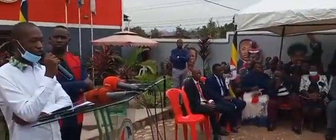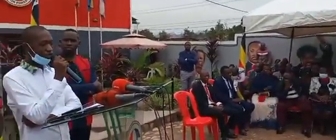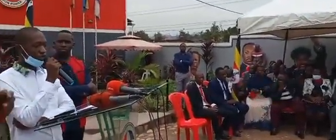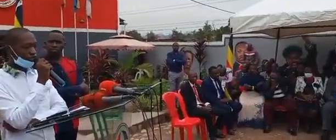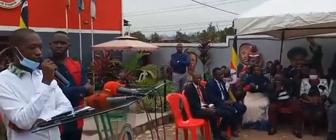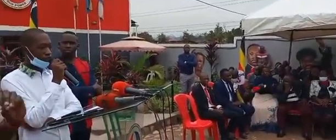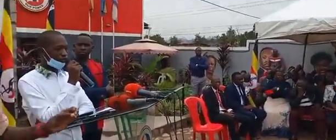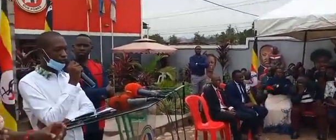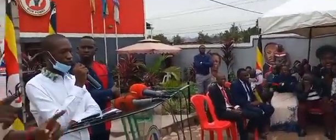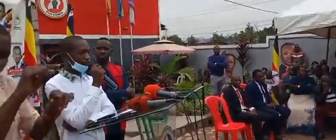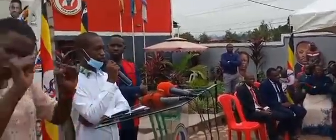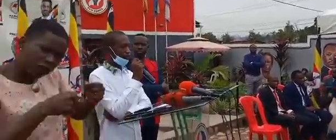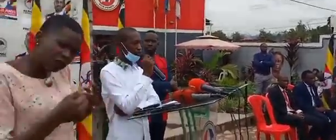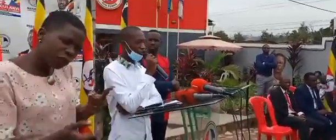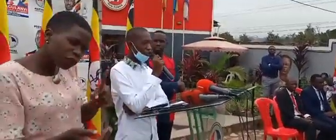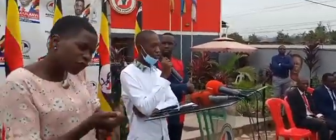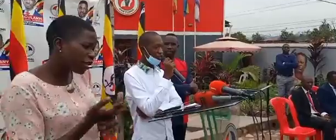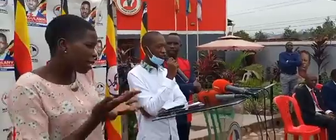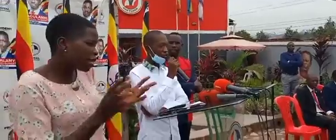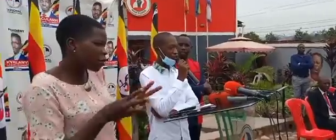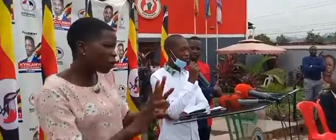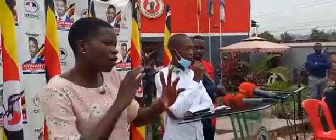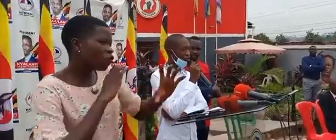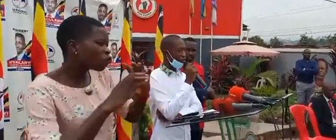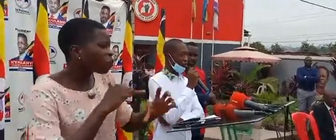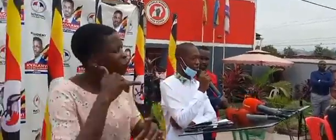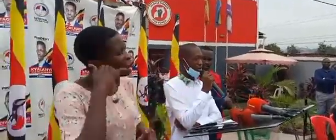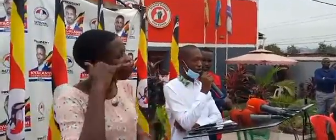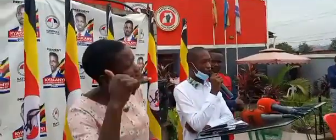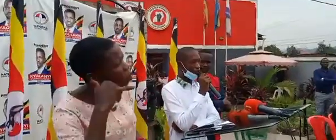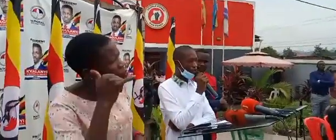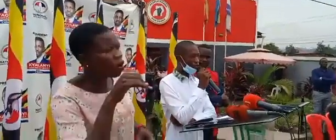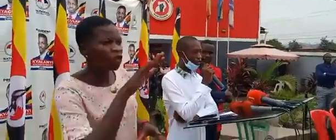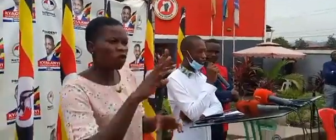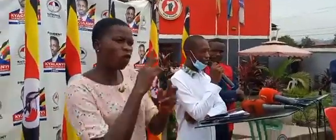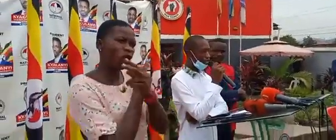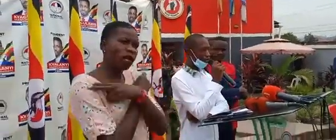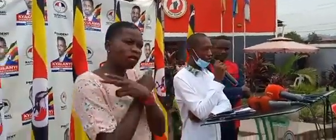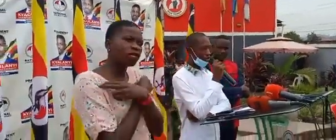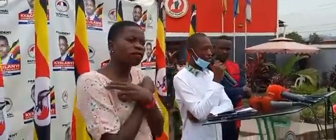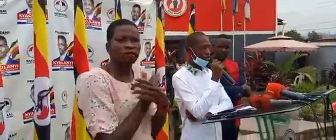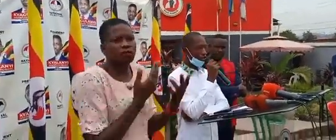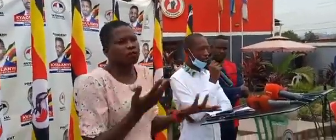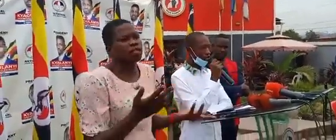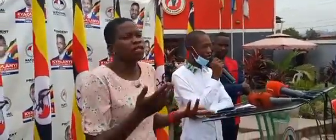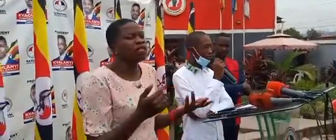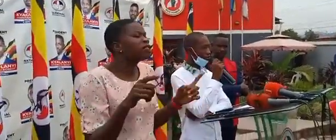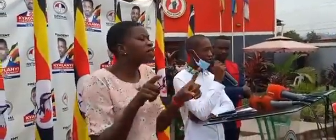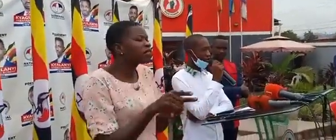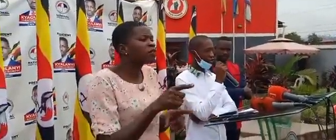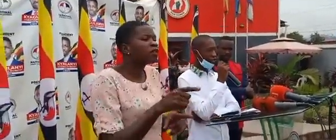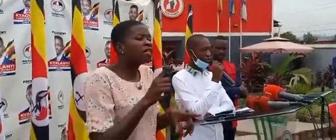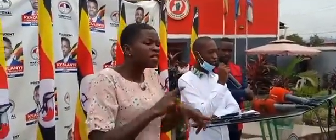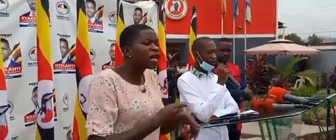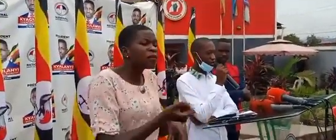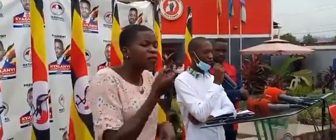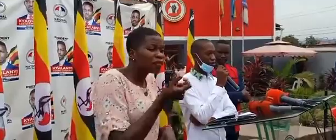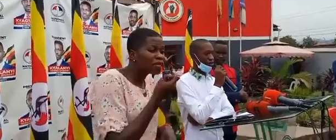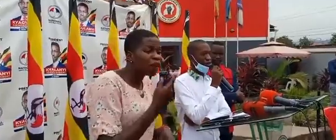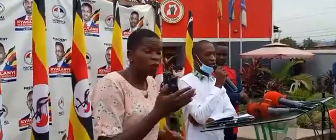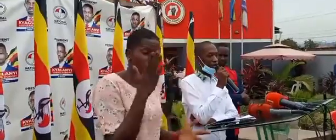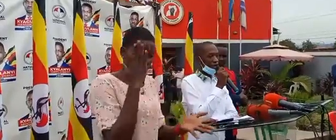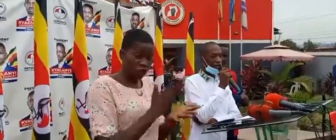mkisa kuiziganya kubantu bo kubanyonyola kiriwo bakujja ku makenda go ate ova ku makenda go bakwisiki ya